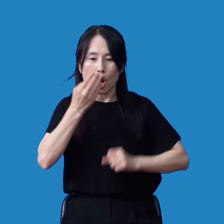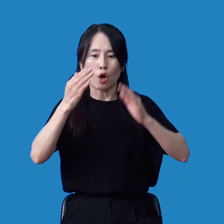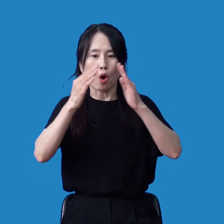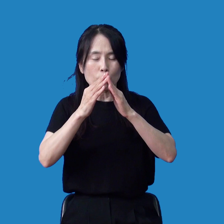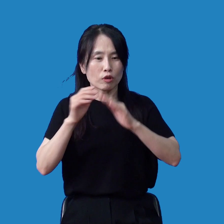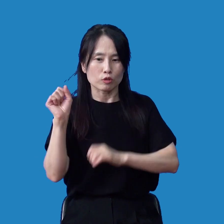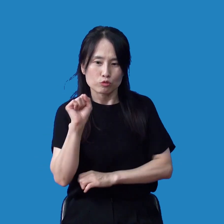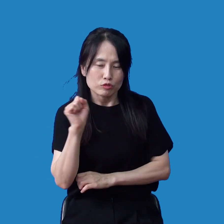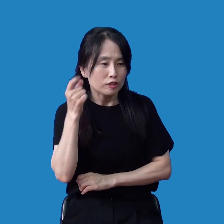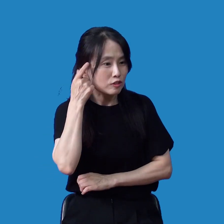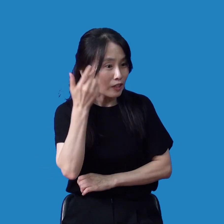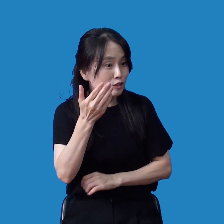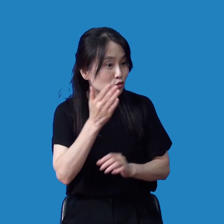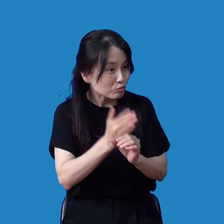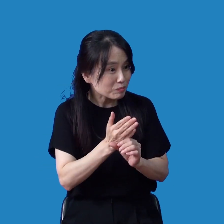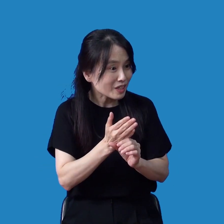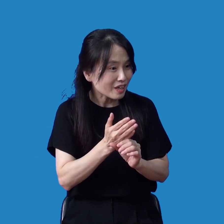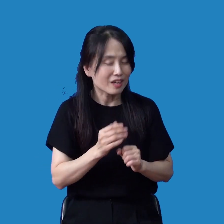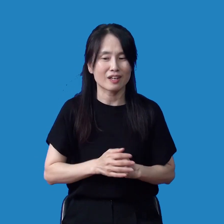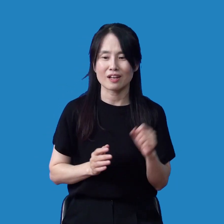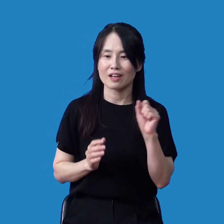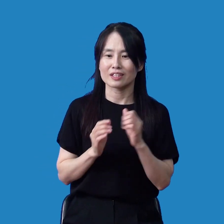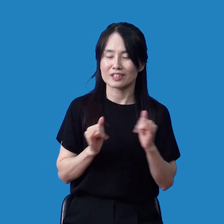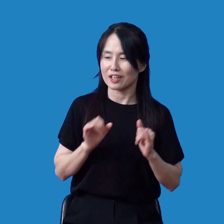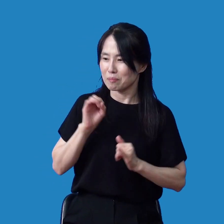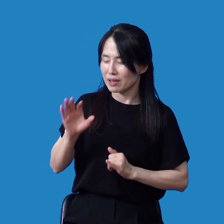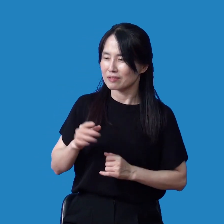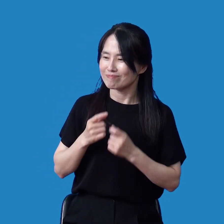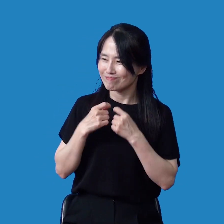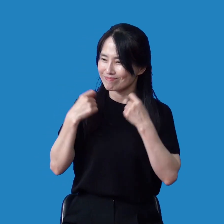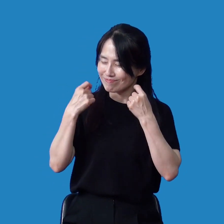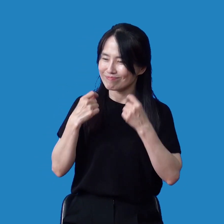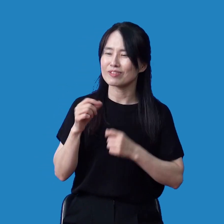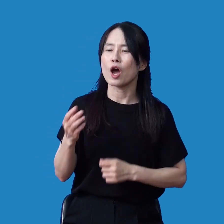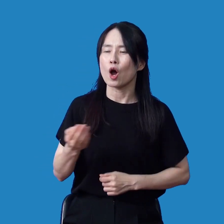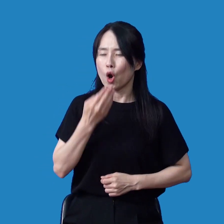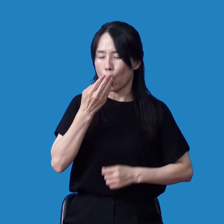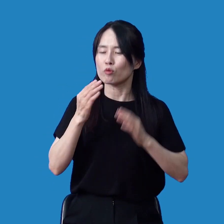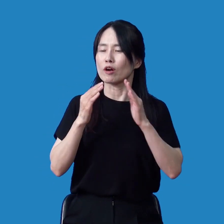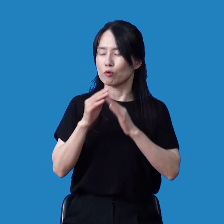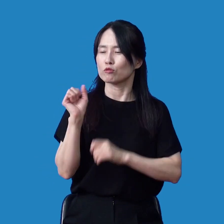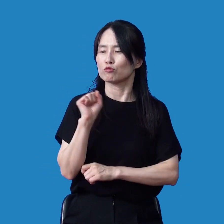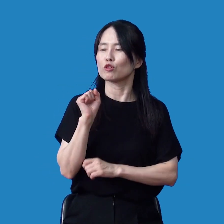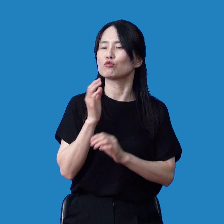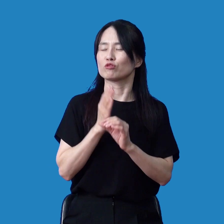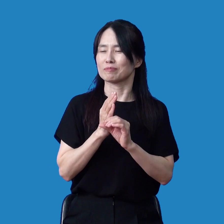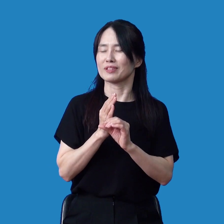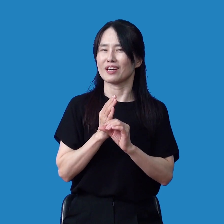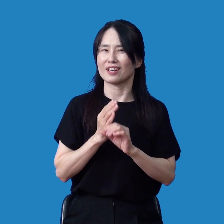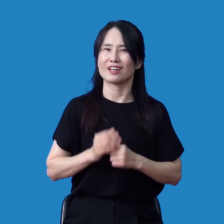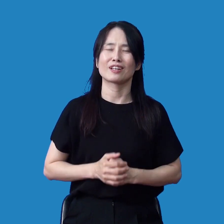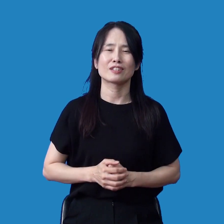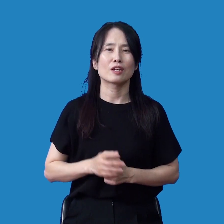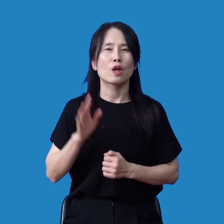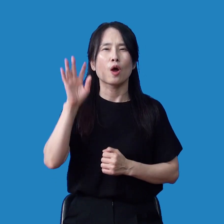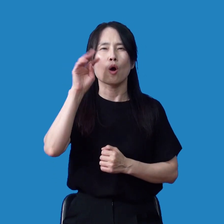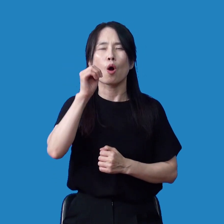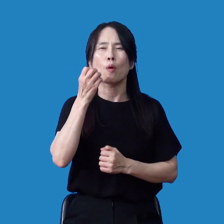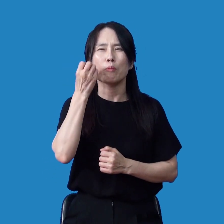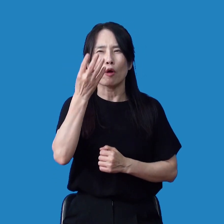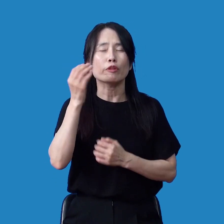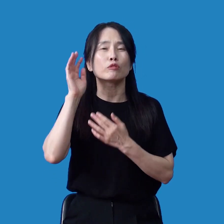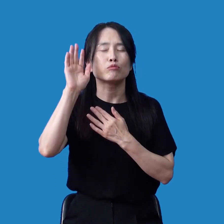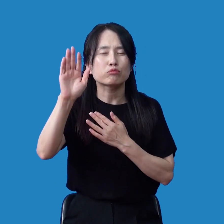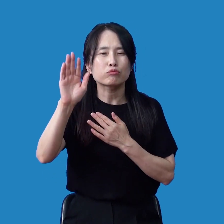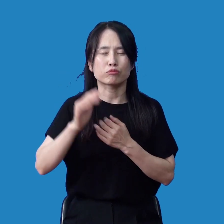운전하고 있습니까? 기사가 씩 웃으면서 성소지요 그럽니다. 몇 달 지났는데 우연히